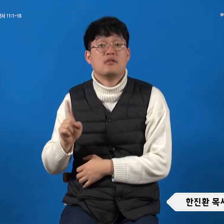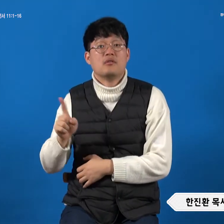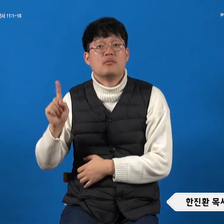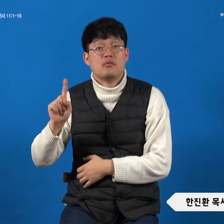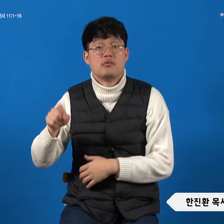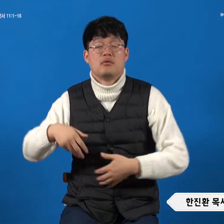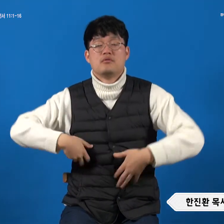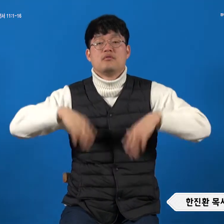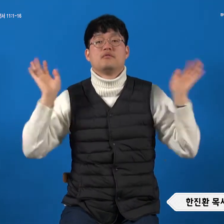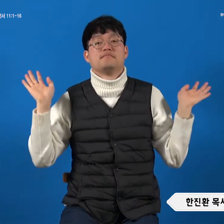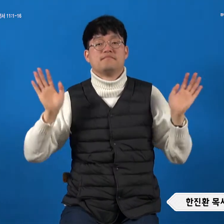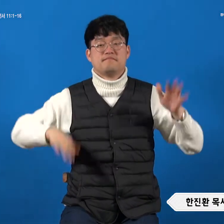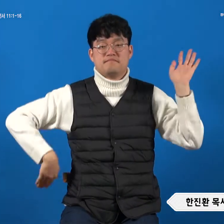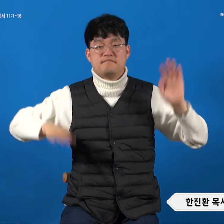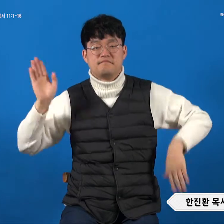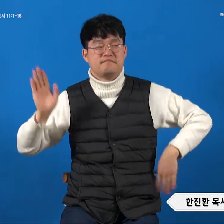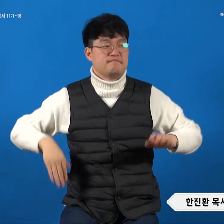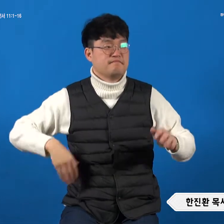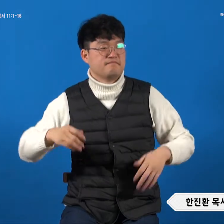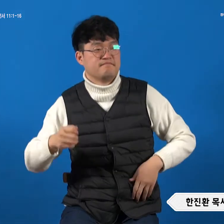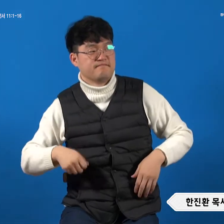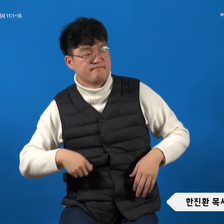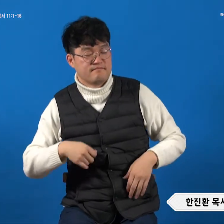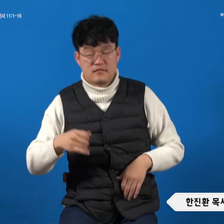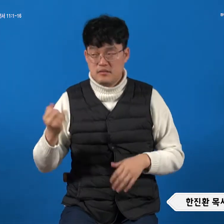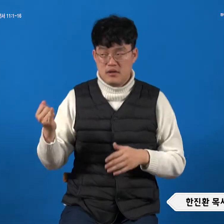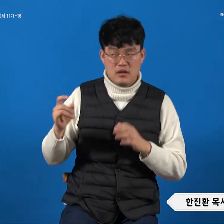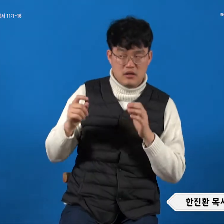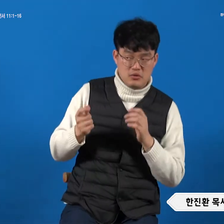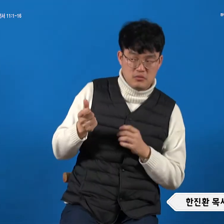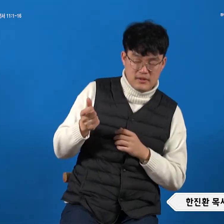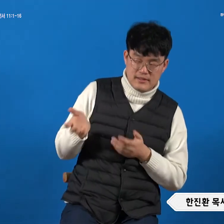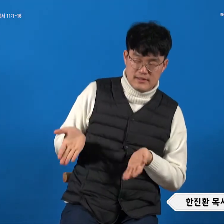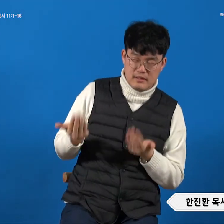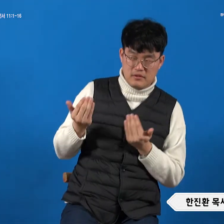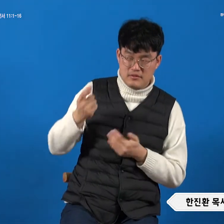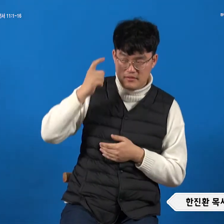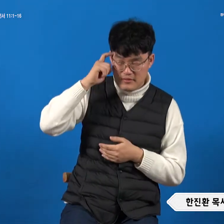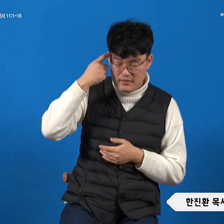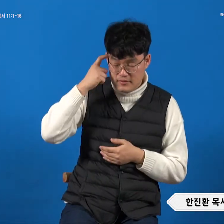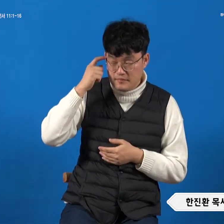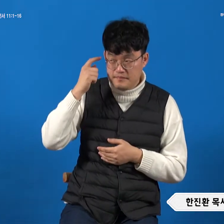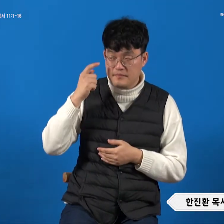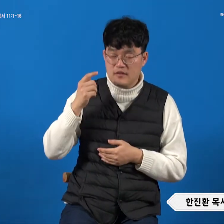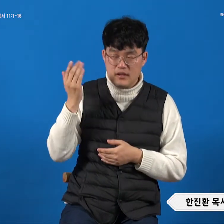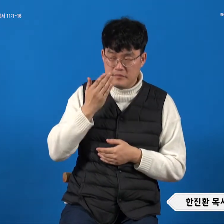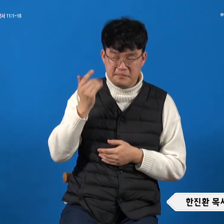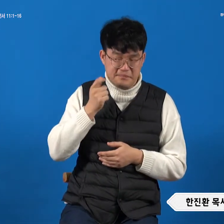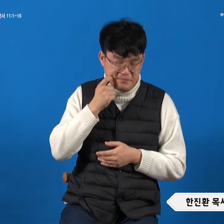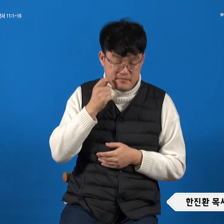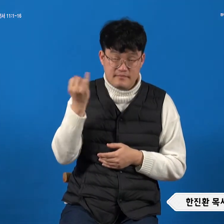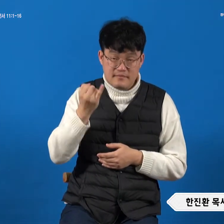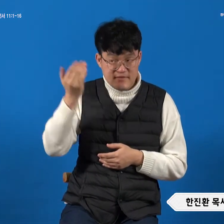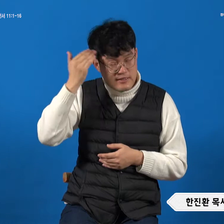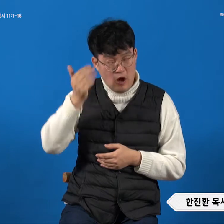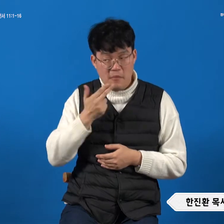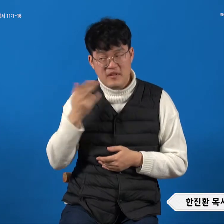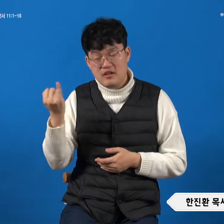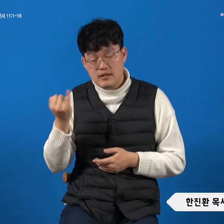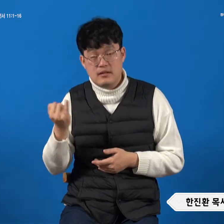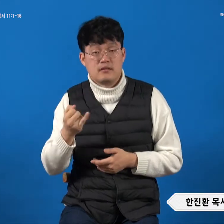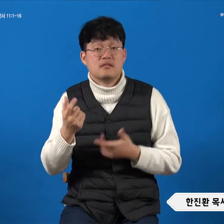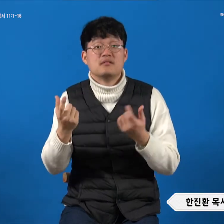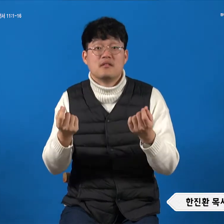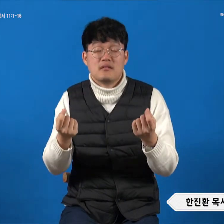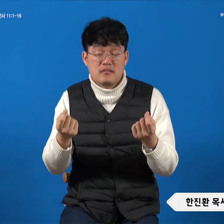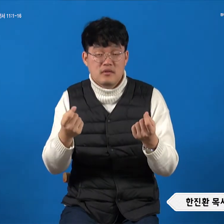없이 다 드러내놓고 그냥 다니는 여자를 보면 교양도 없고 좀 해픈 여자다 그렇게 생각을 했습니다.